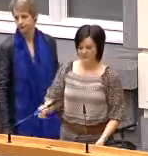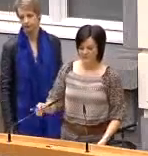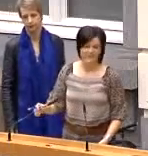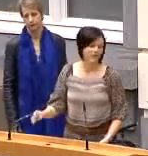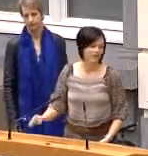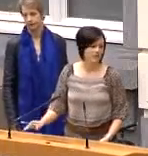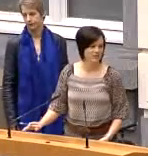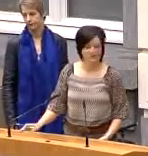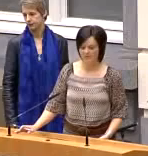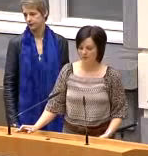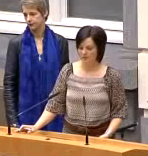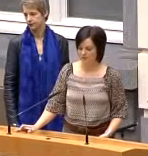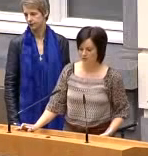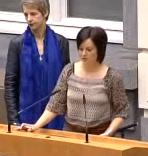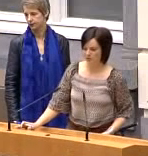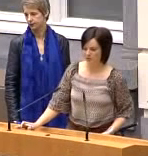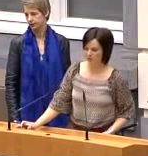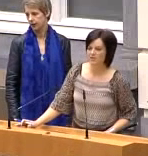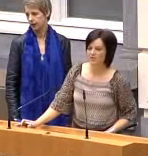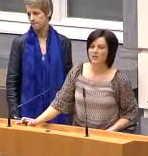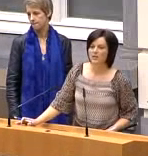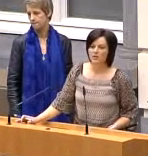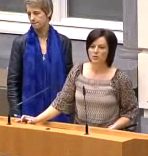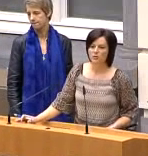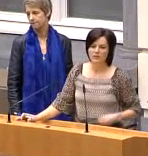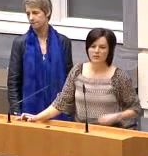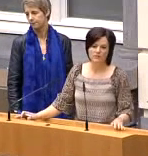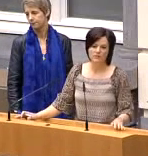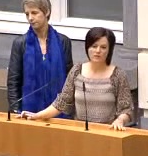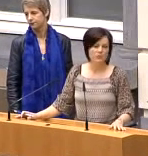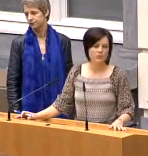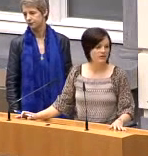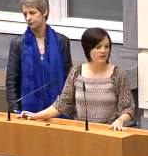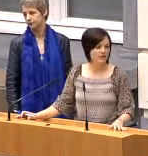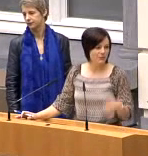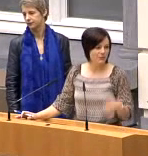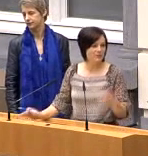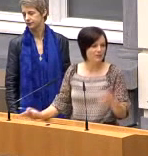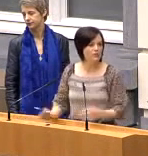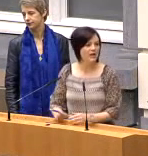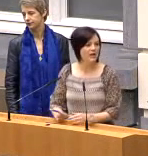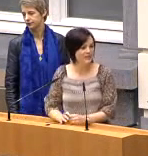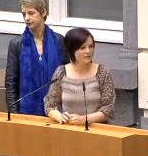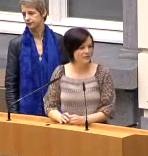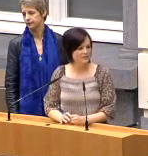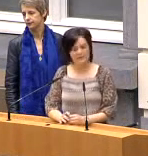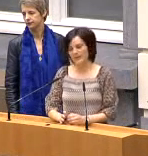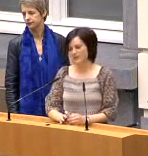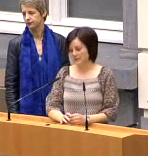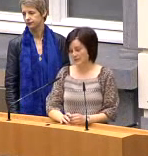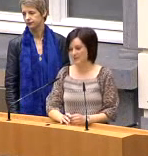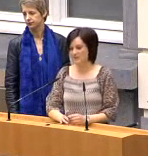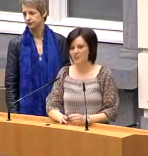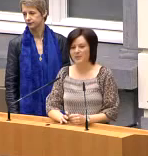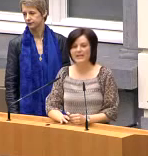Ja, dank u wel, meneer de voorzitter. Meneer de minister, ik wil u ook danken voor het antwoord. Ik denk dat u zelf ook aangegeven heeft, en dat is zeer belangrijk, denk